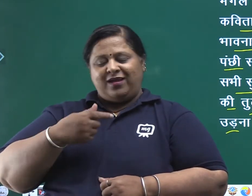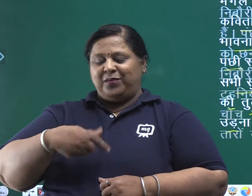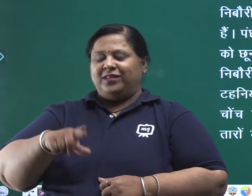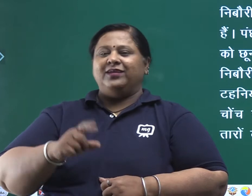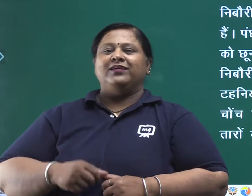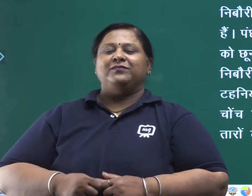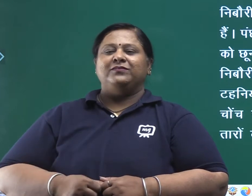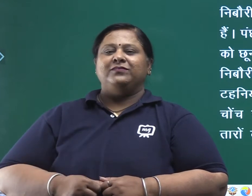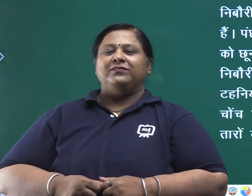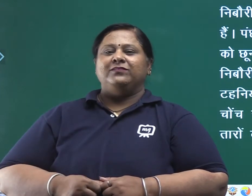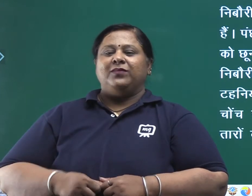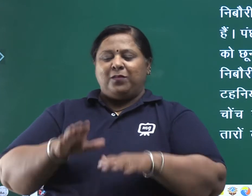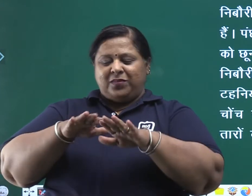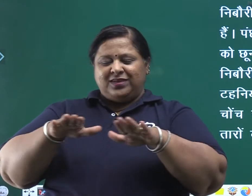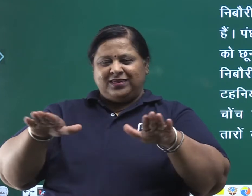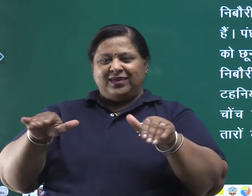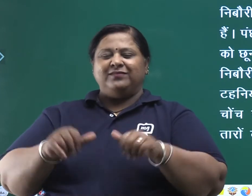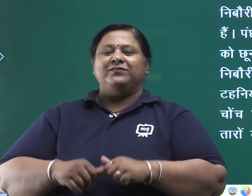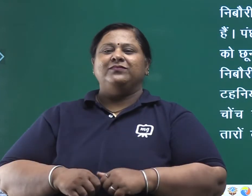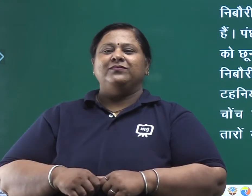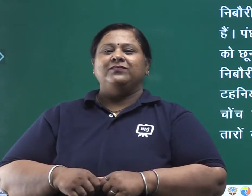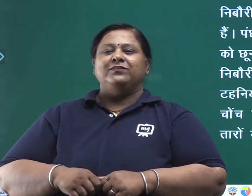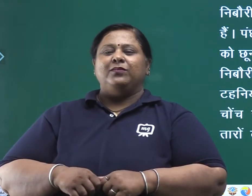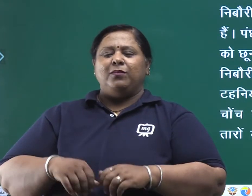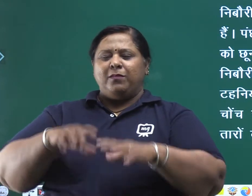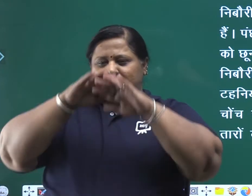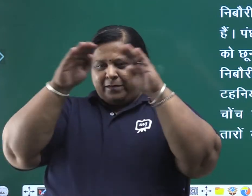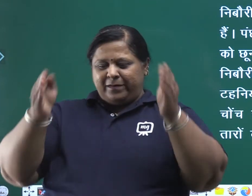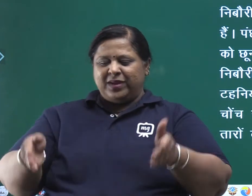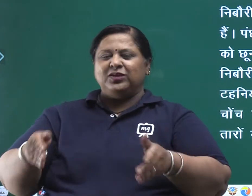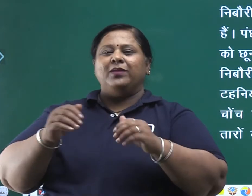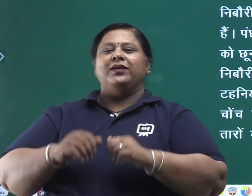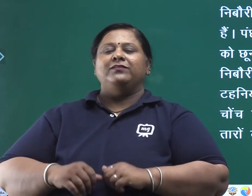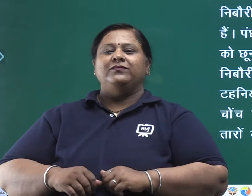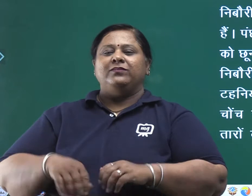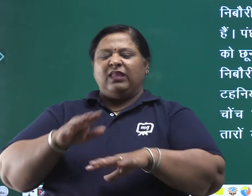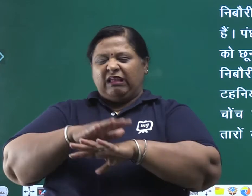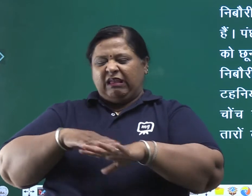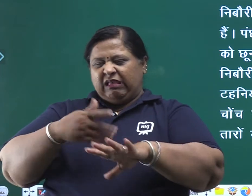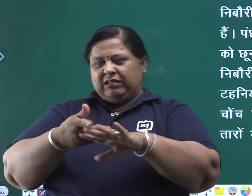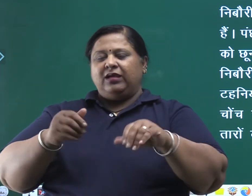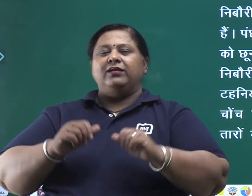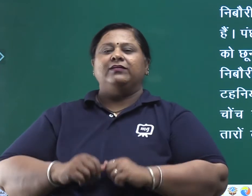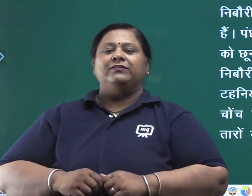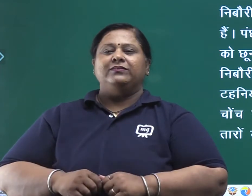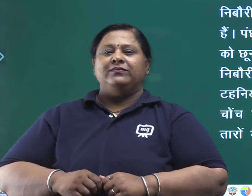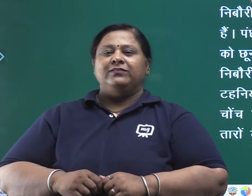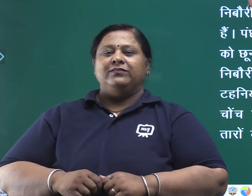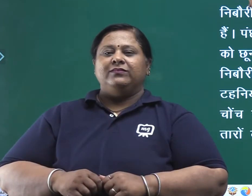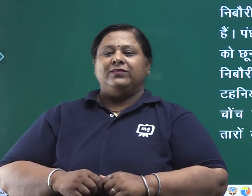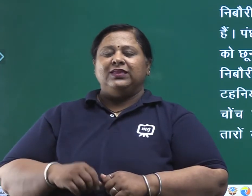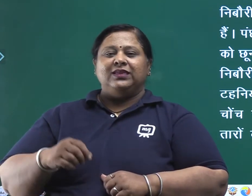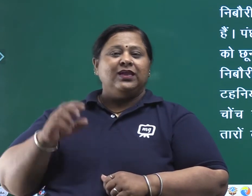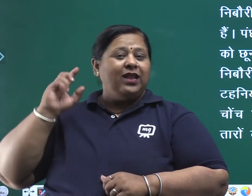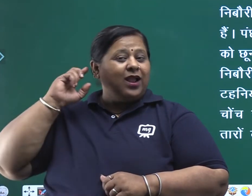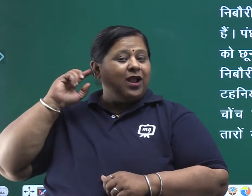हैं। पंछी पिंजरे में कैद रहकर